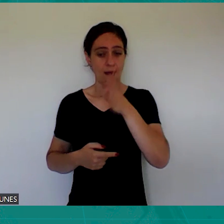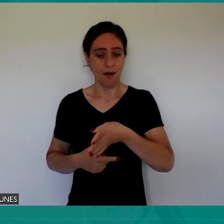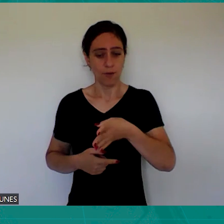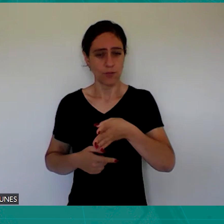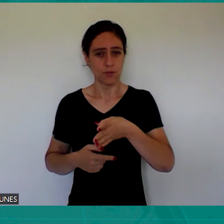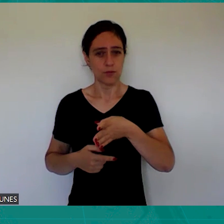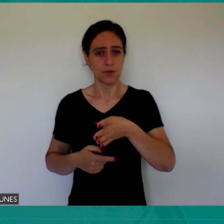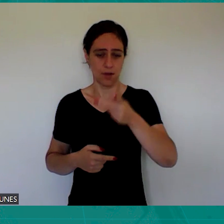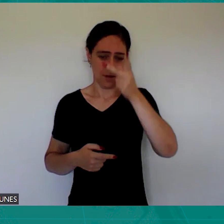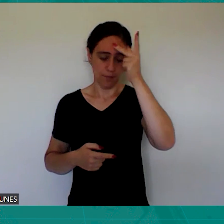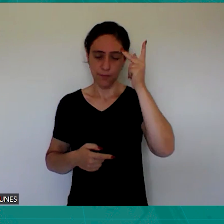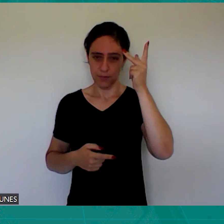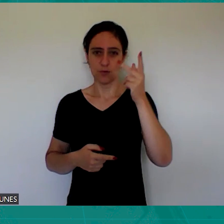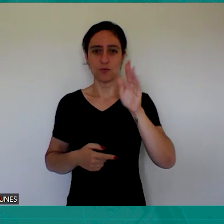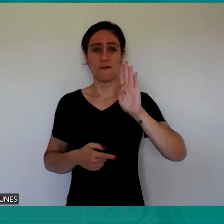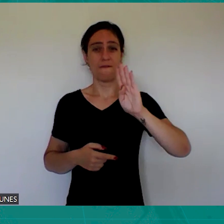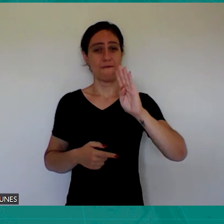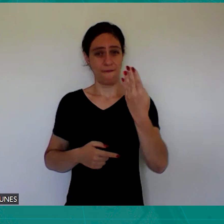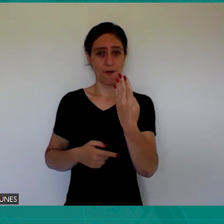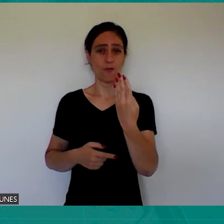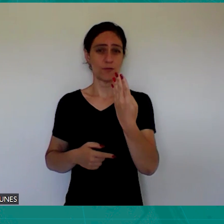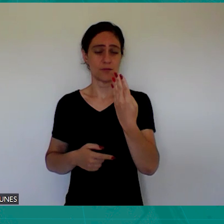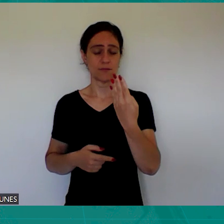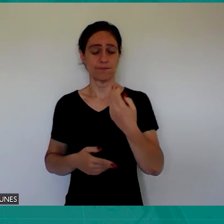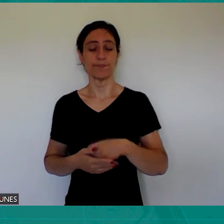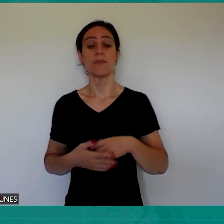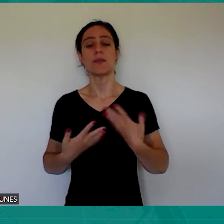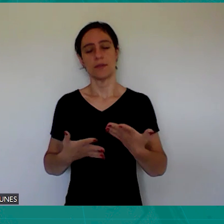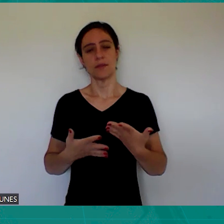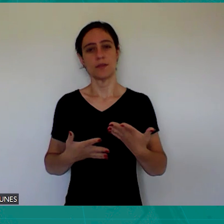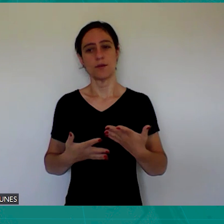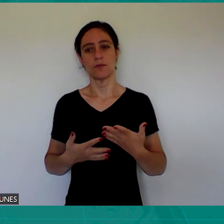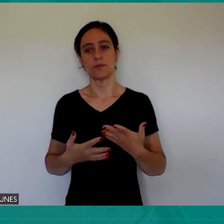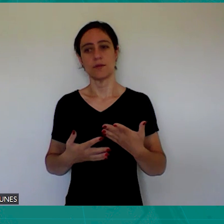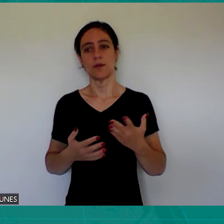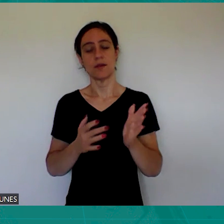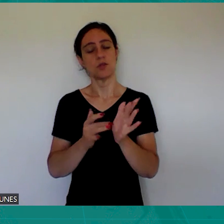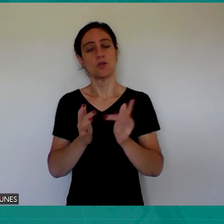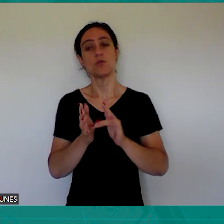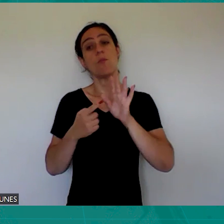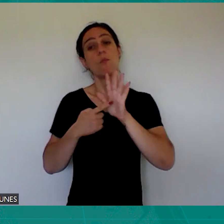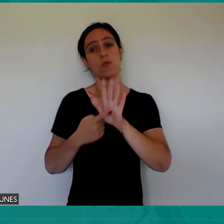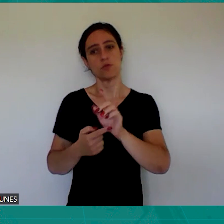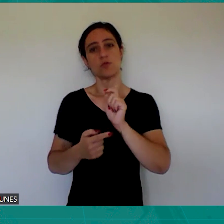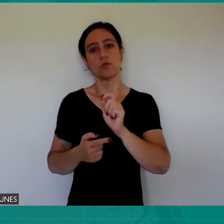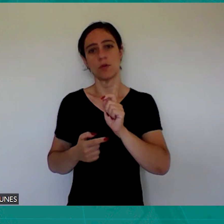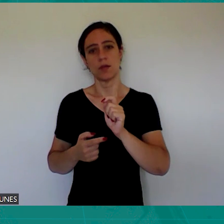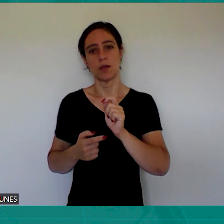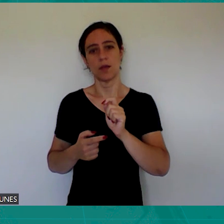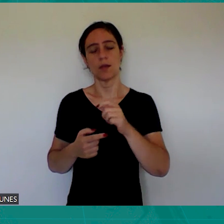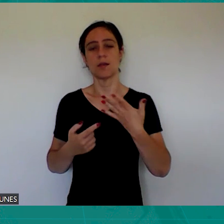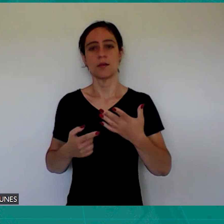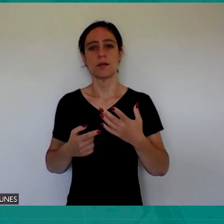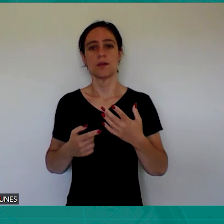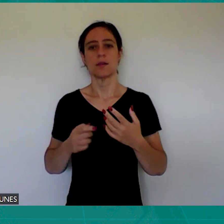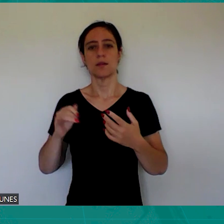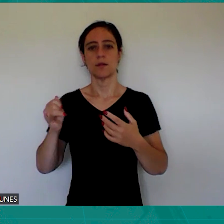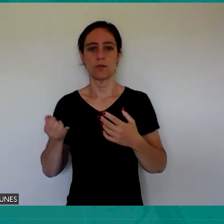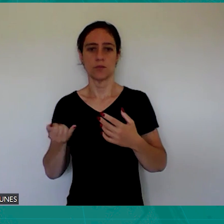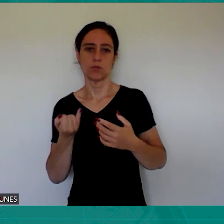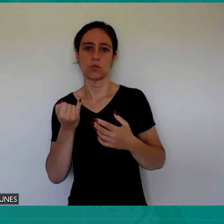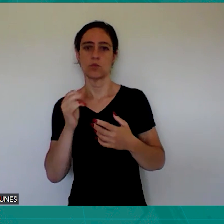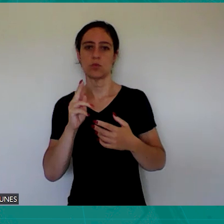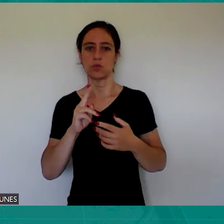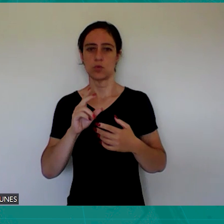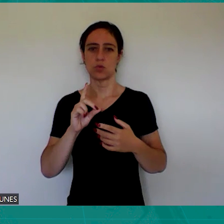nessa ceia mesma, o traidor foi indicado e Judas Iscariotes saiu daquela ceia. E